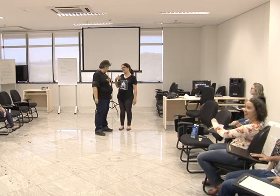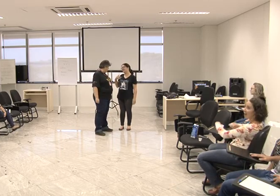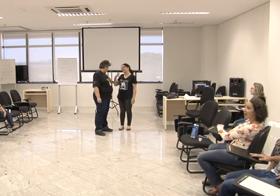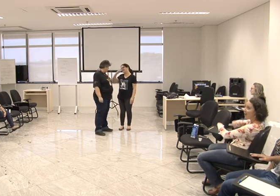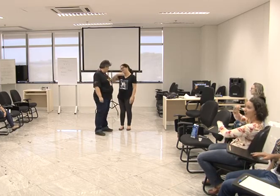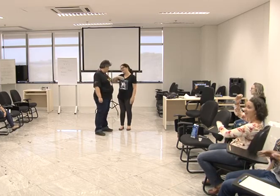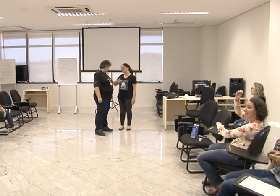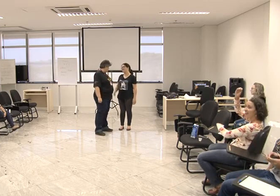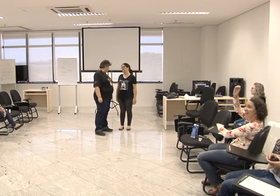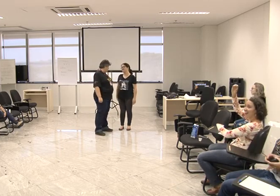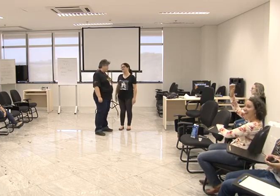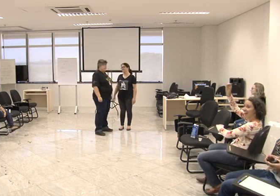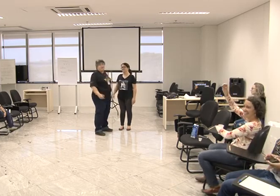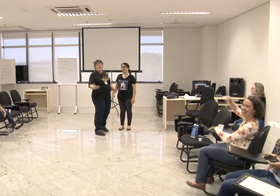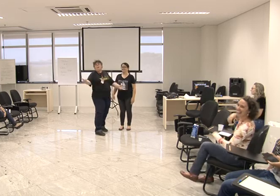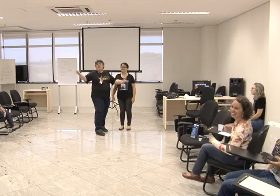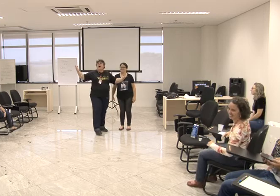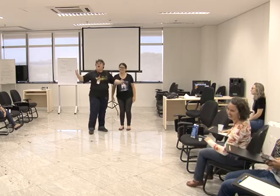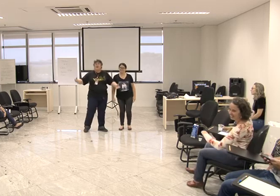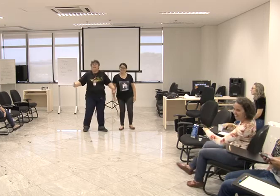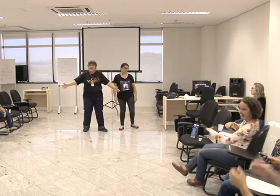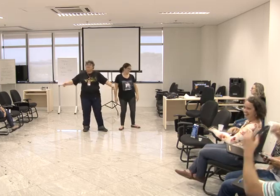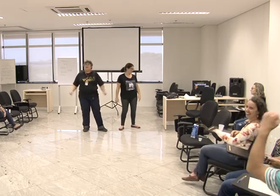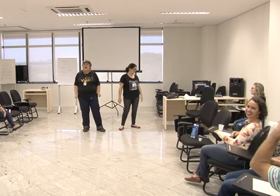que é da maçã. Claro que não, é a Branca de Neve.